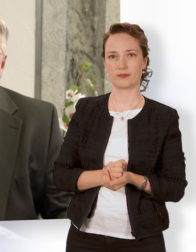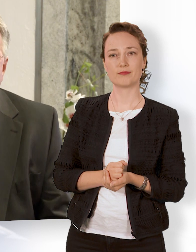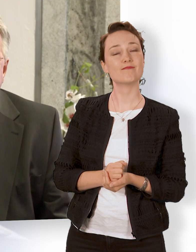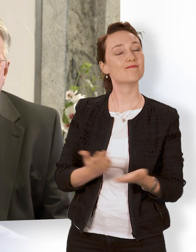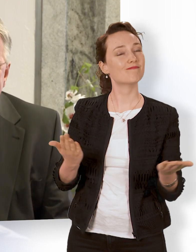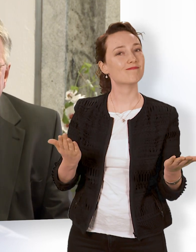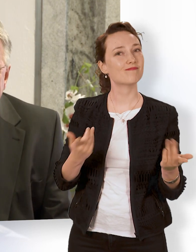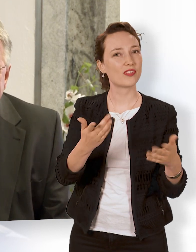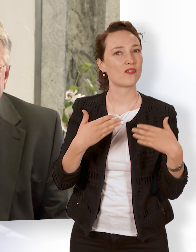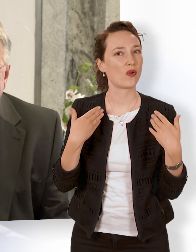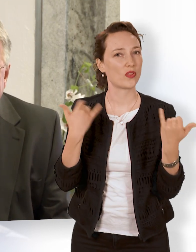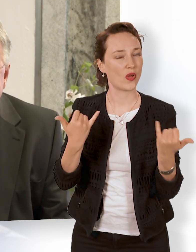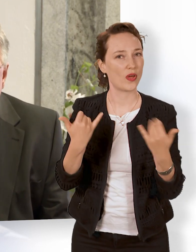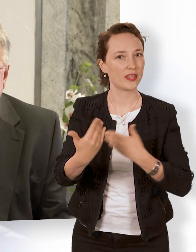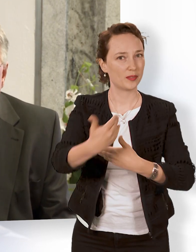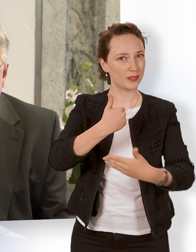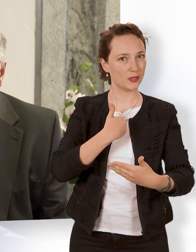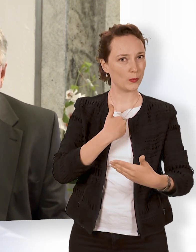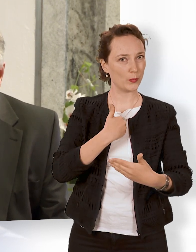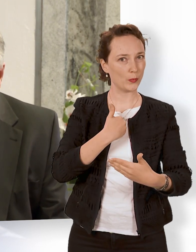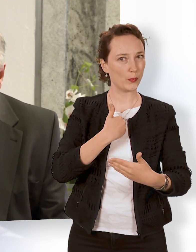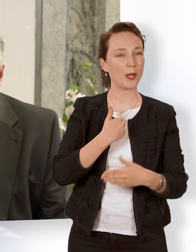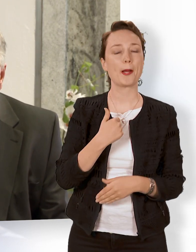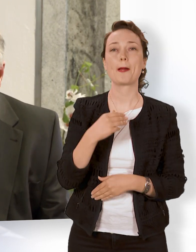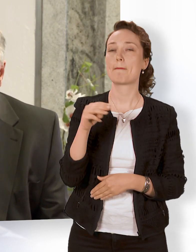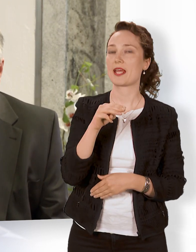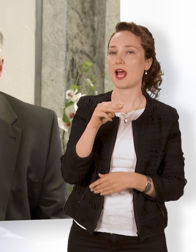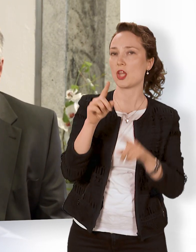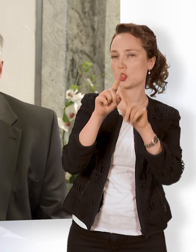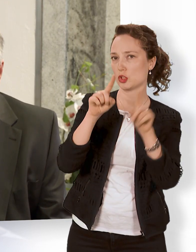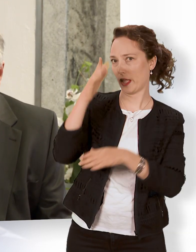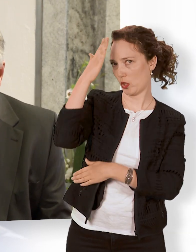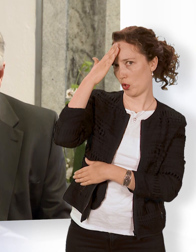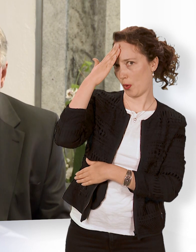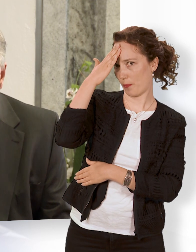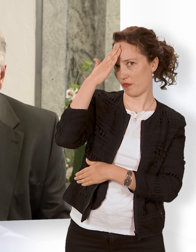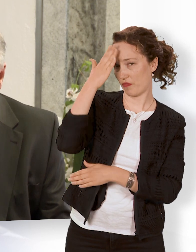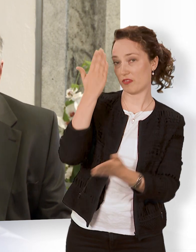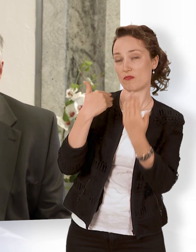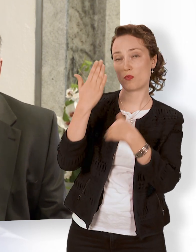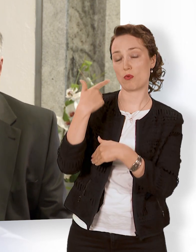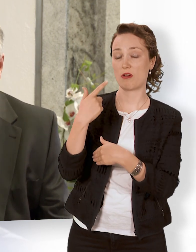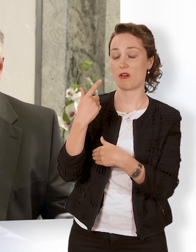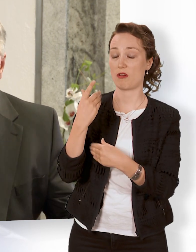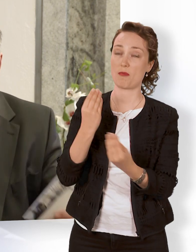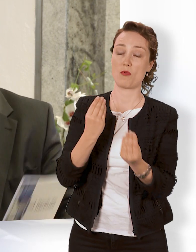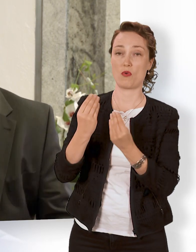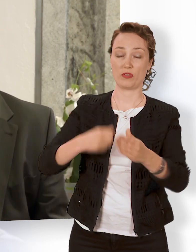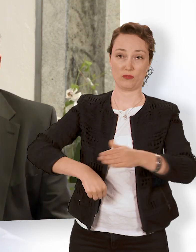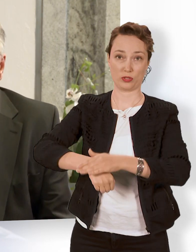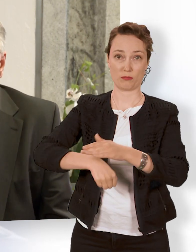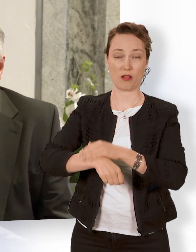Freuen Sie sich mit mir auf unseren heutigen Gast, Michael Sternkopf, ehemaliger Profifußballer. Mit 5 Jahren begann